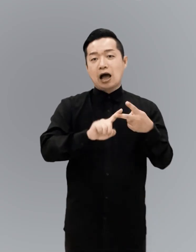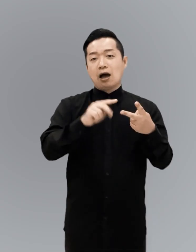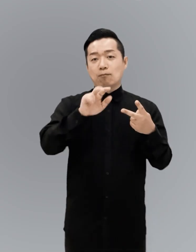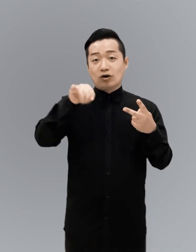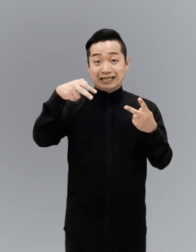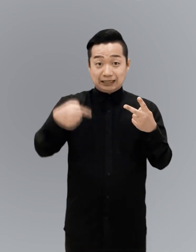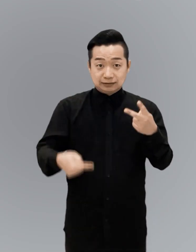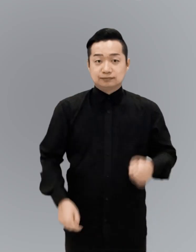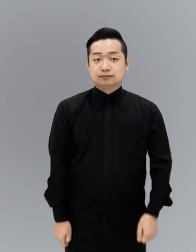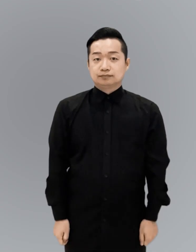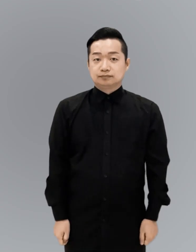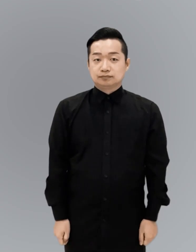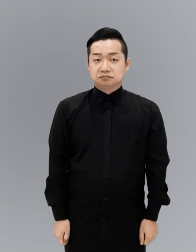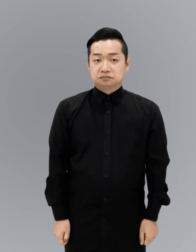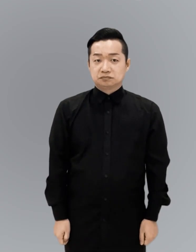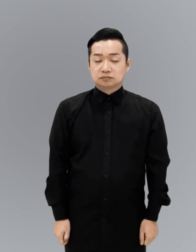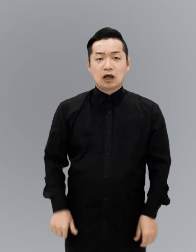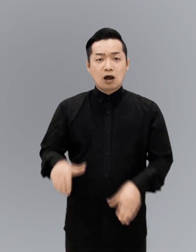버나드.